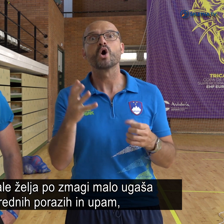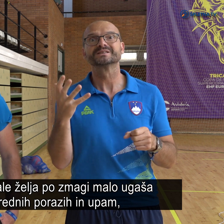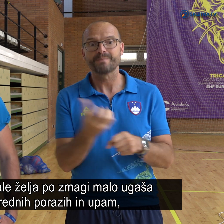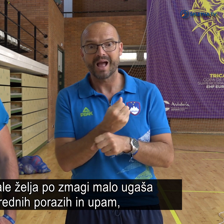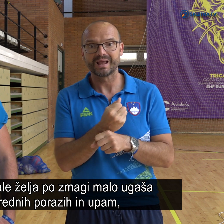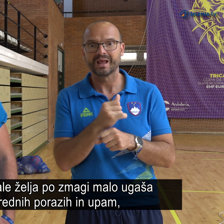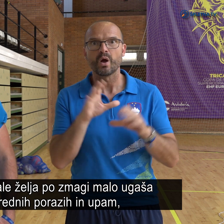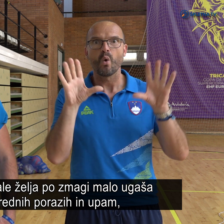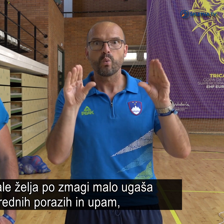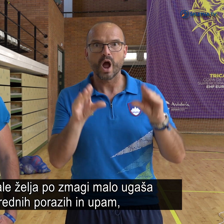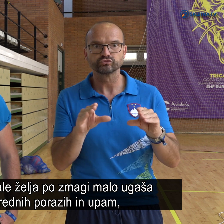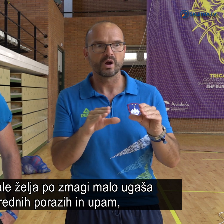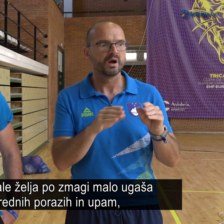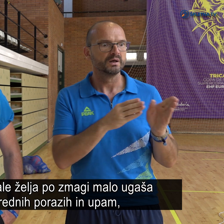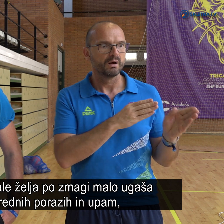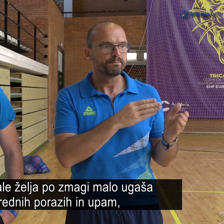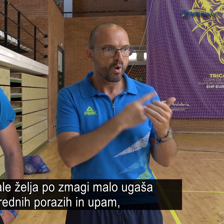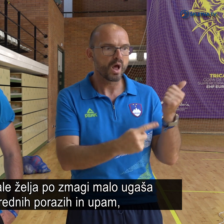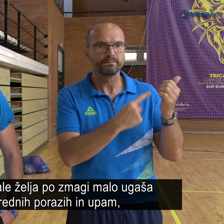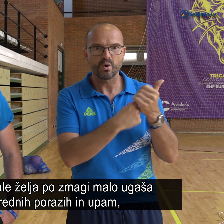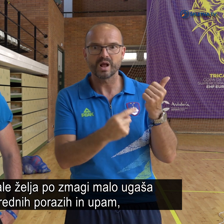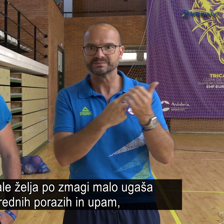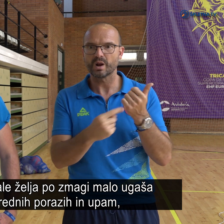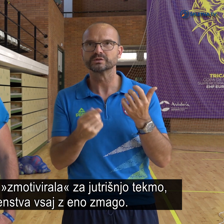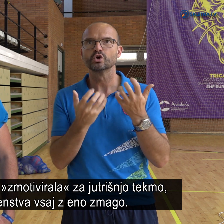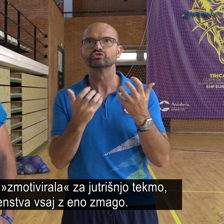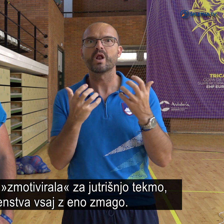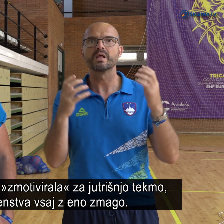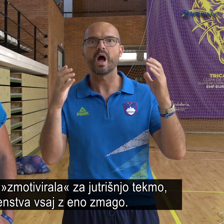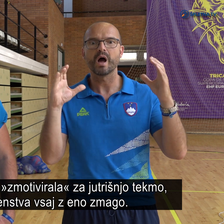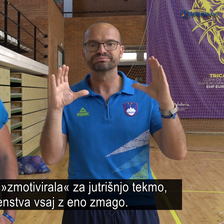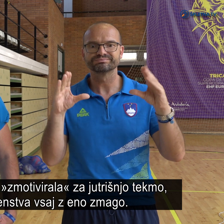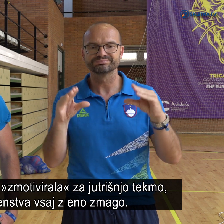po teh zaporednih porazih in upam, da jih bo s